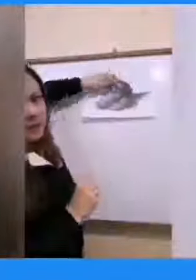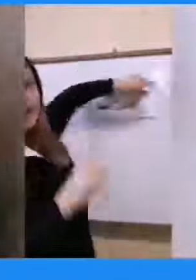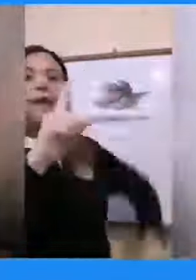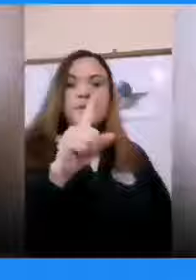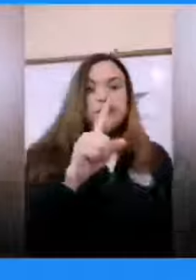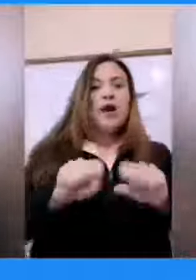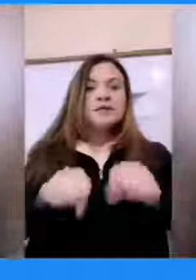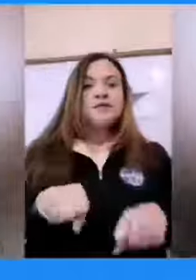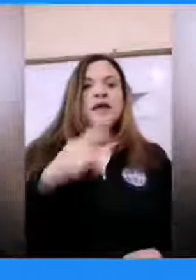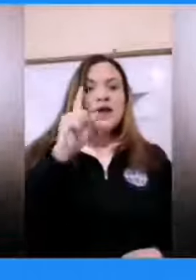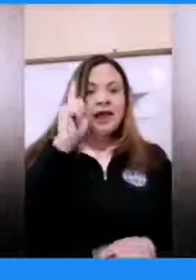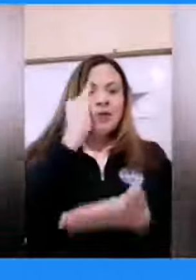es primero